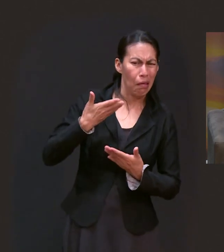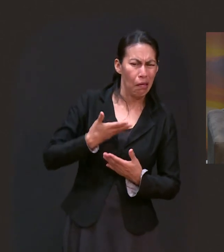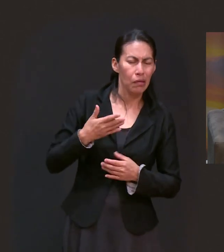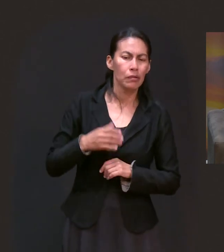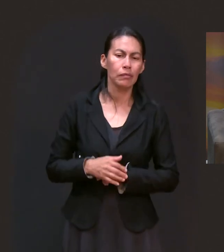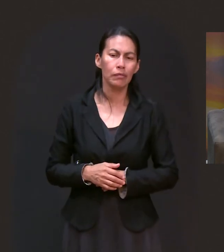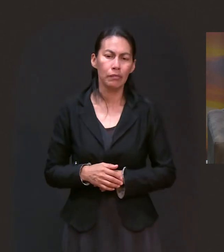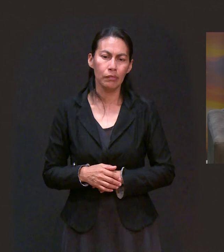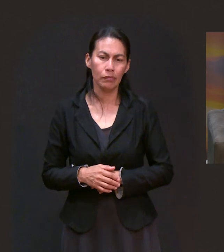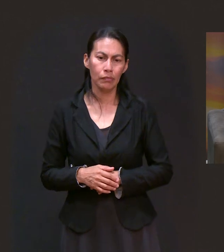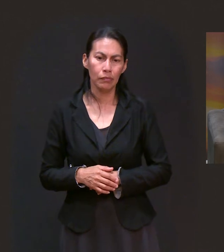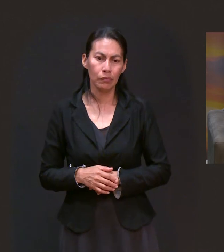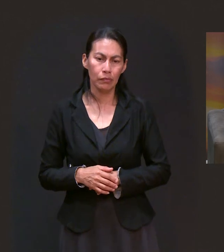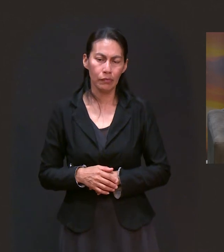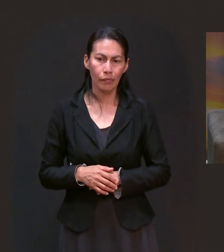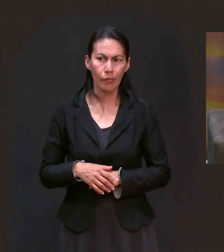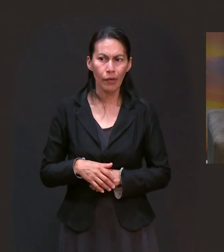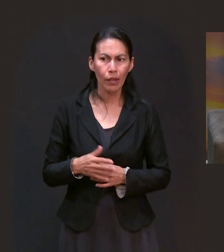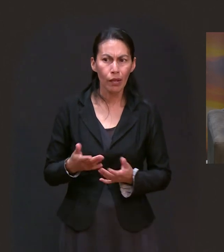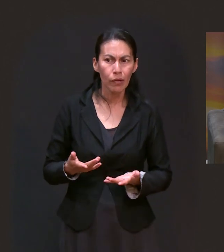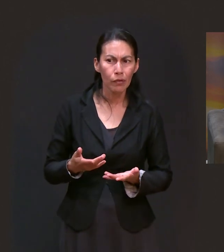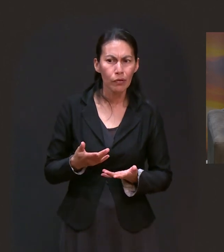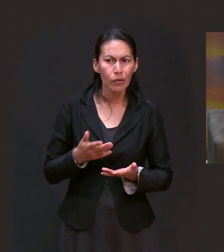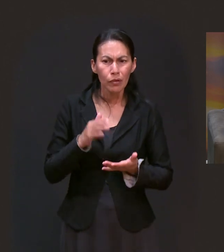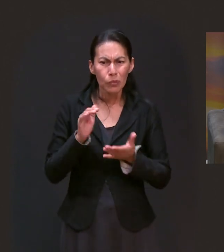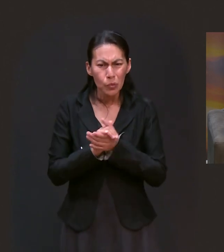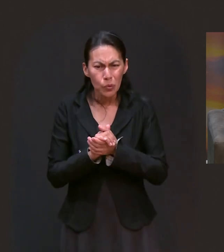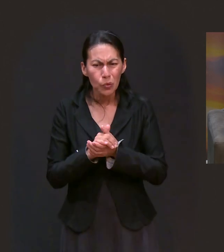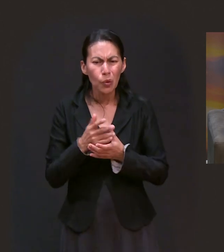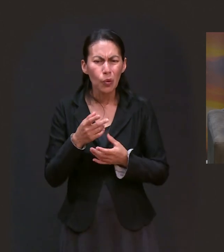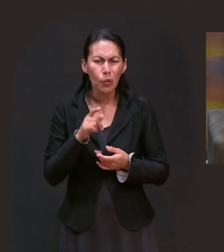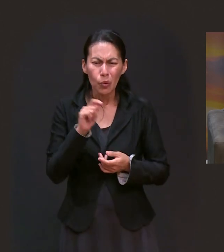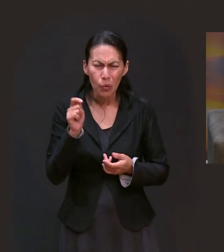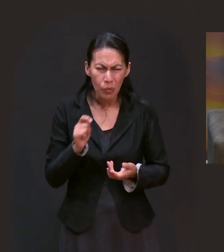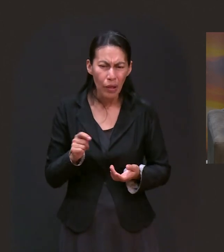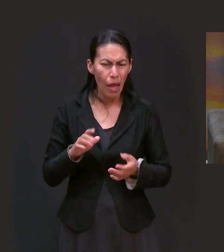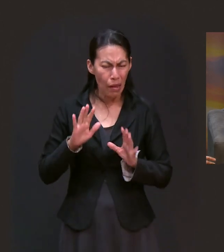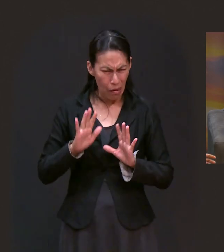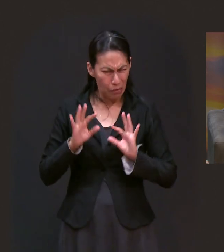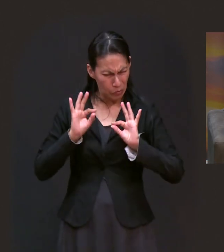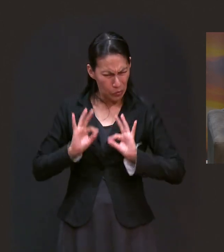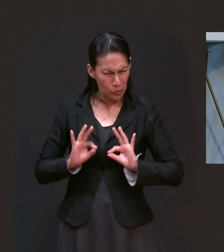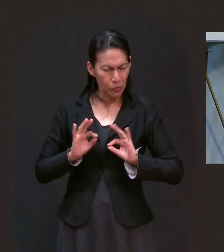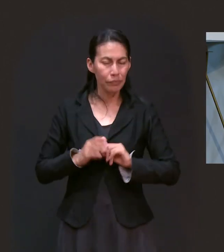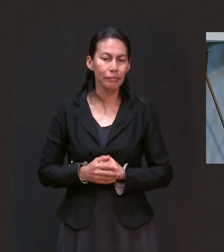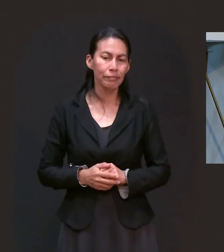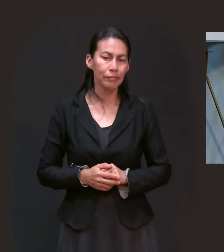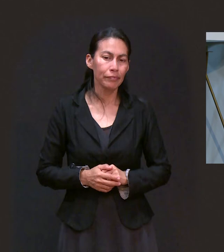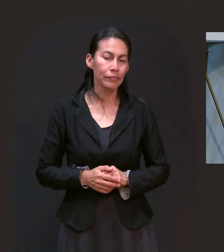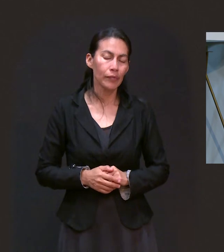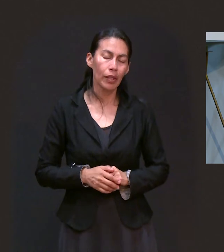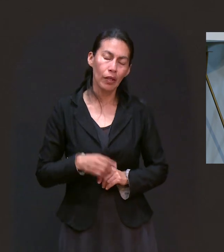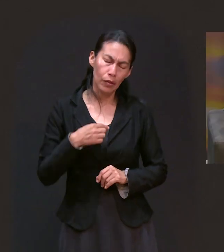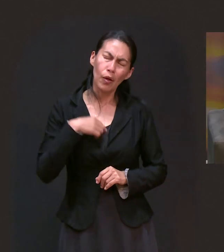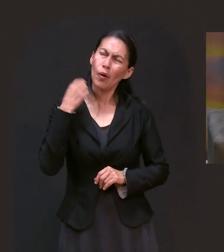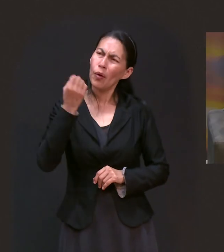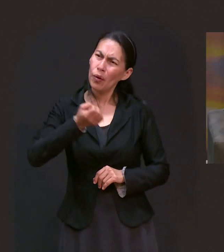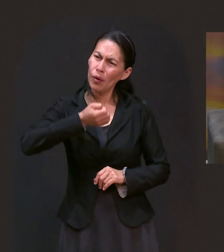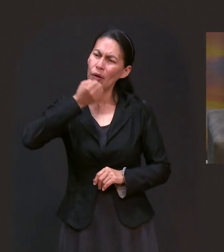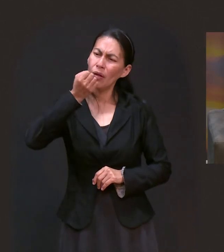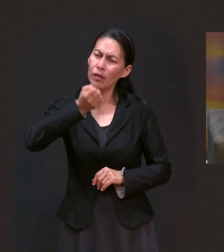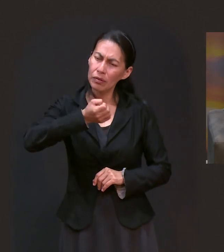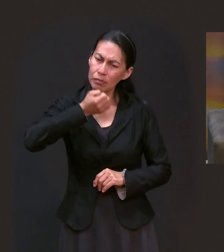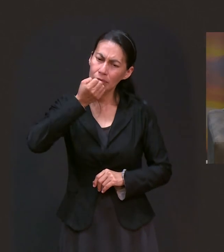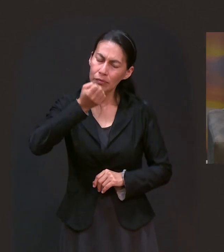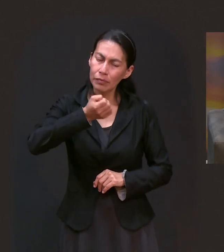a existir las cosas no entonces el momento de tener una pareja algo una relación ya y en